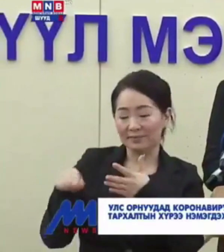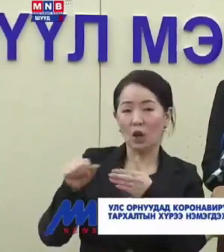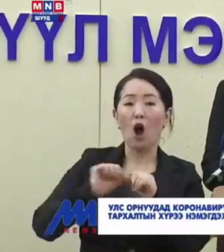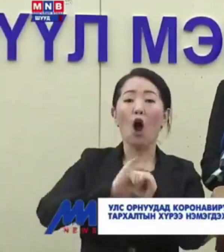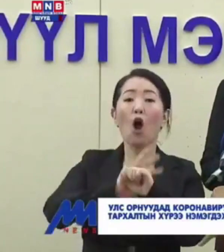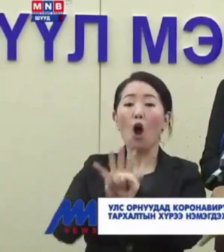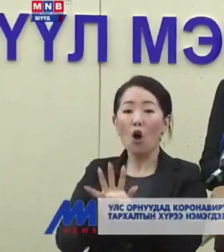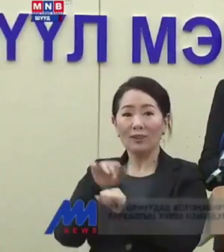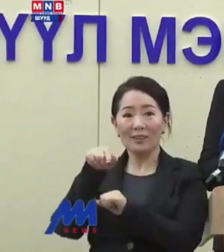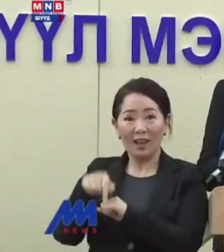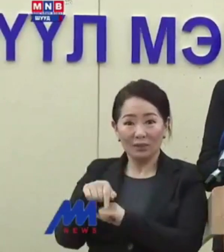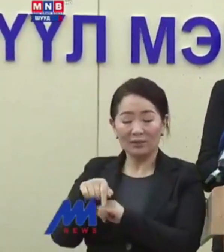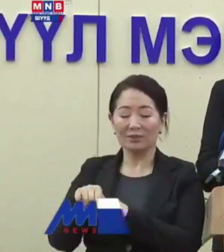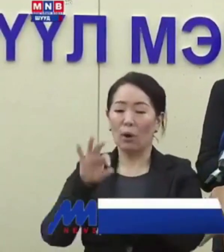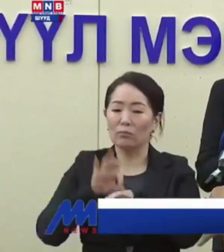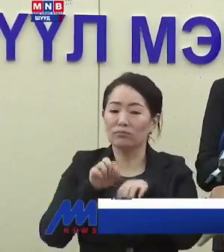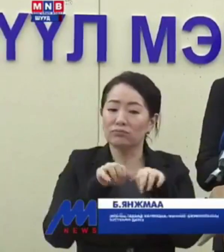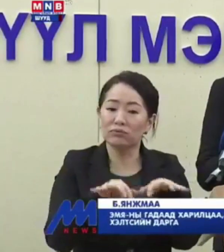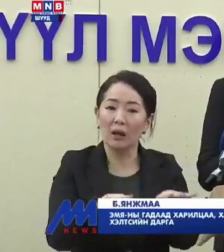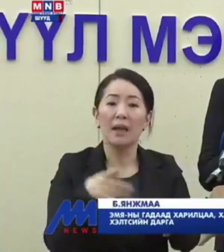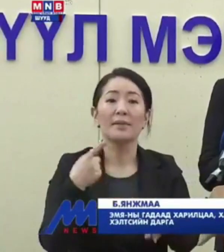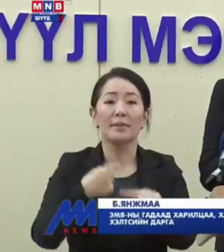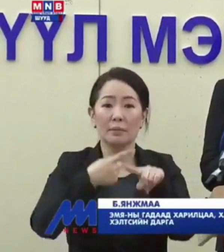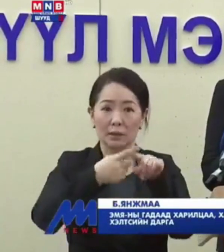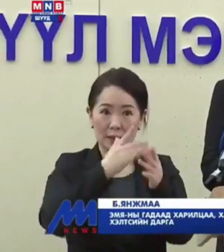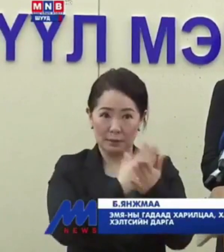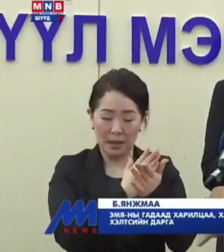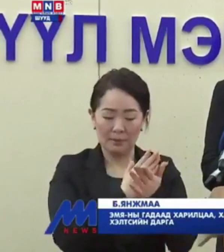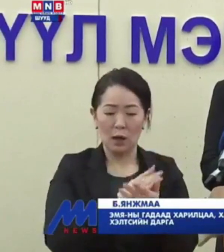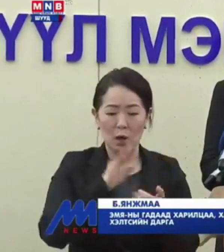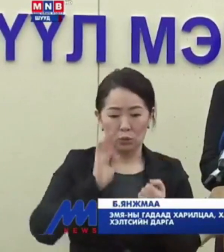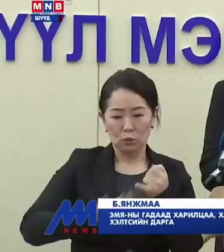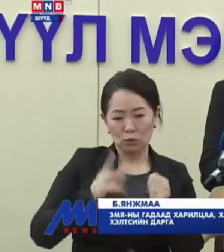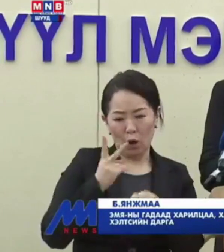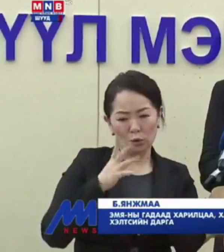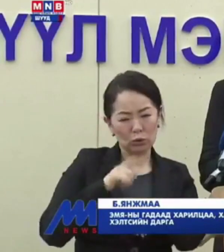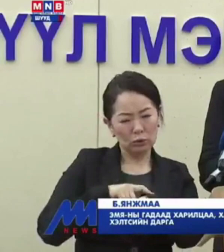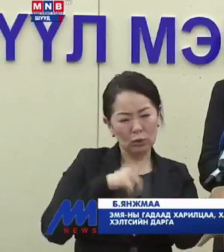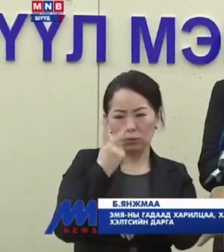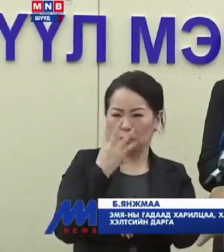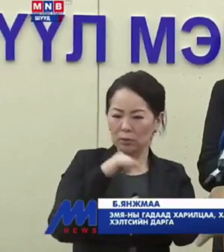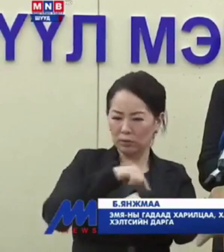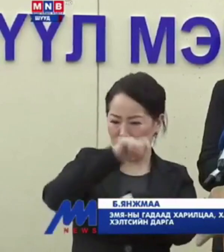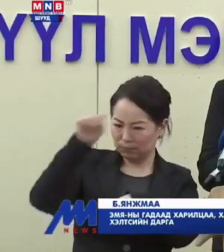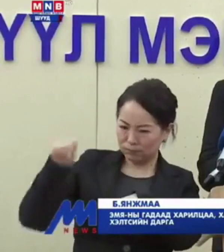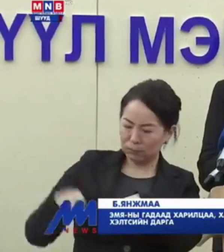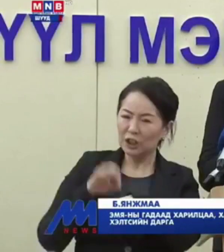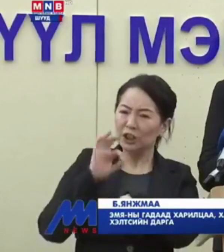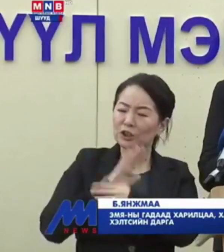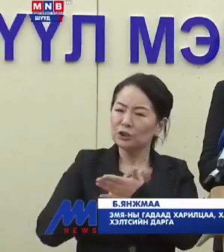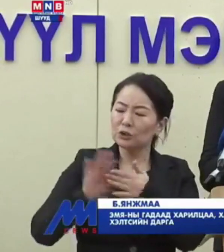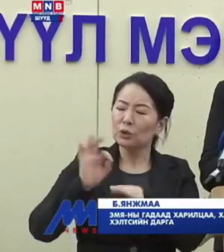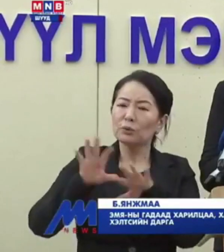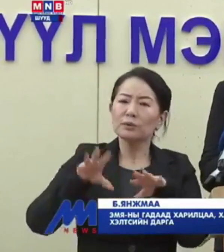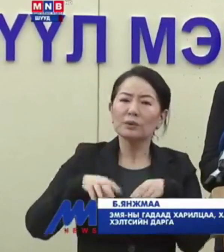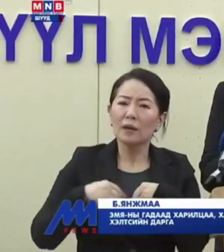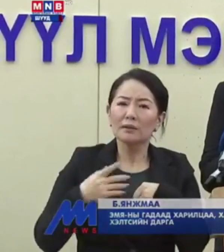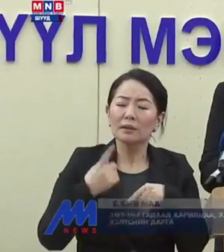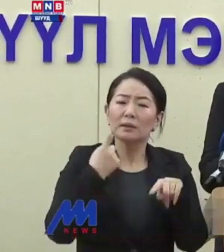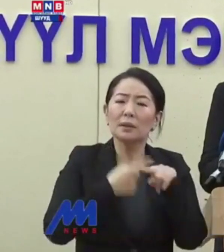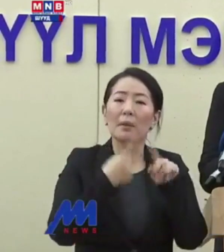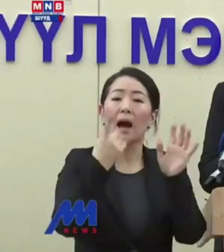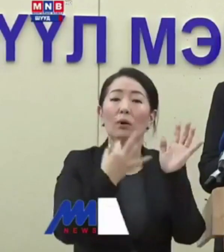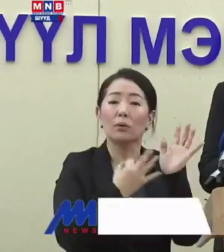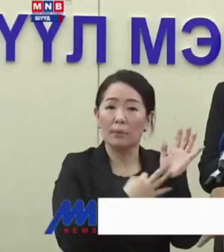COVID-19 халдварын тохиолдол бол нэмэгдэж байна. За сүүлийн 24 цагийн дотор шинэ халдвар авсан тохиолдол 18-аар нэмэгдэж нийт